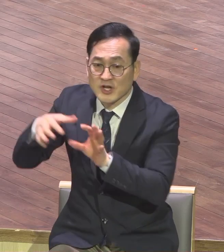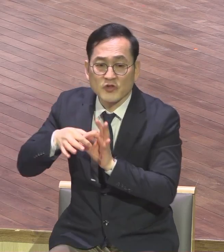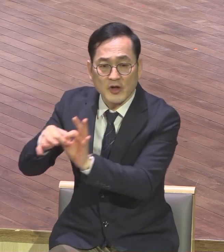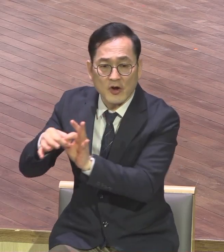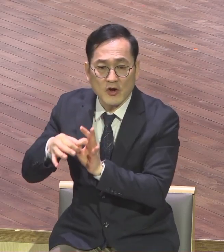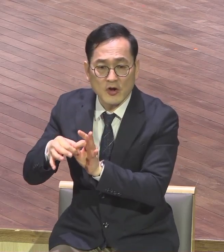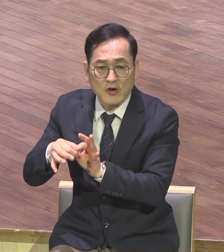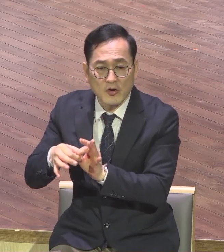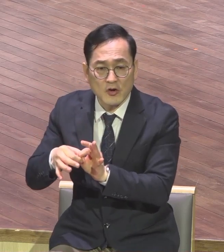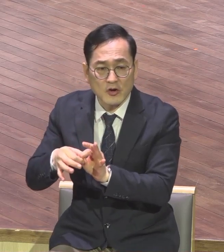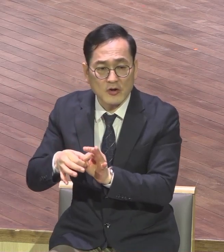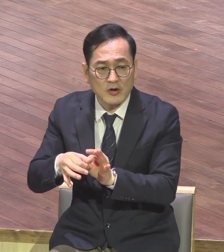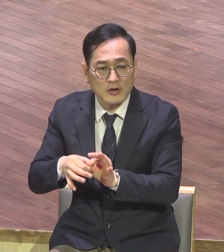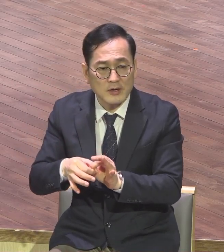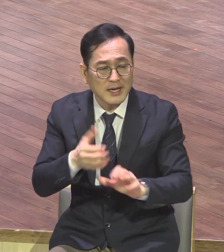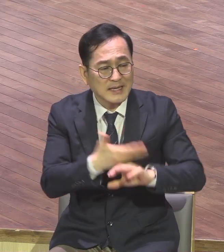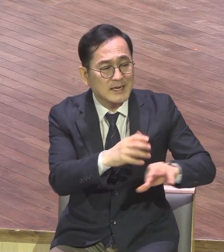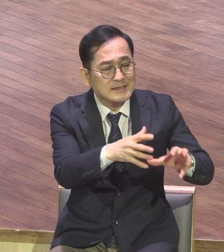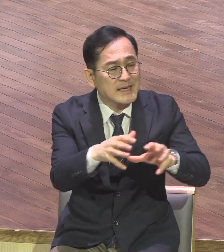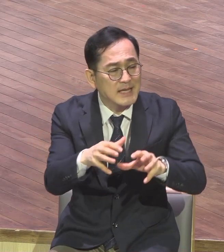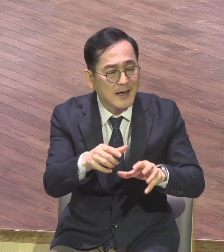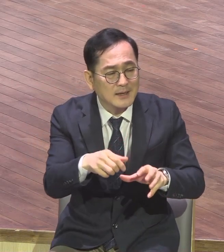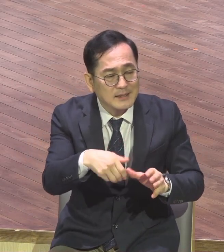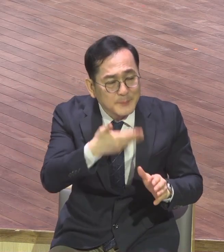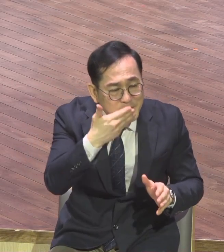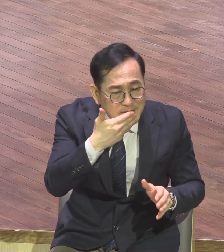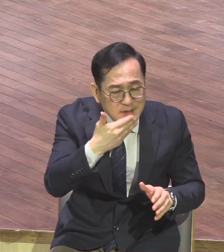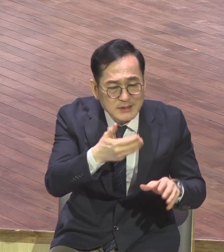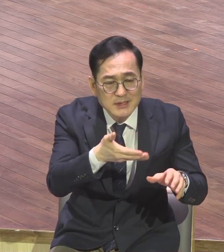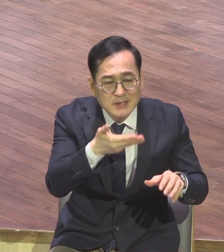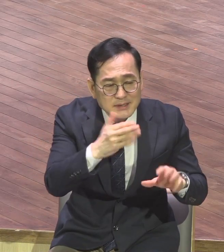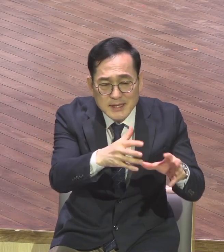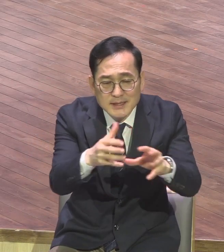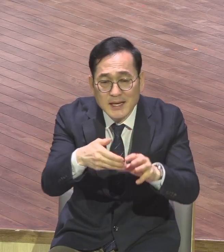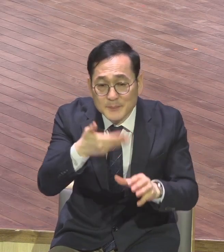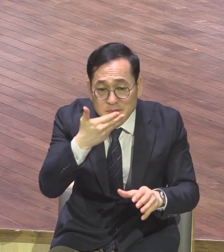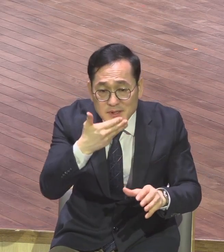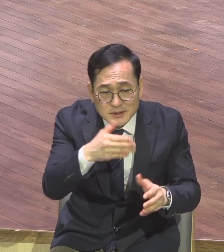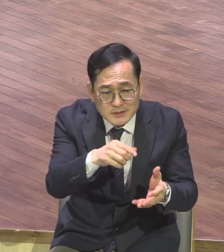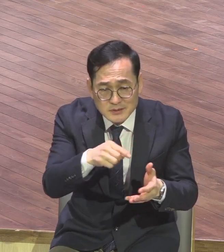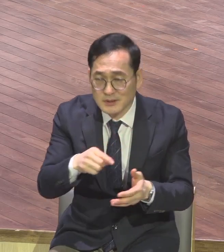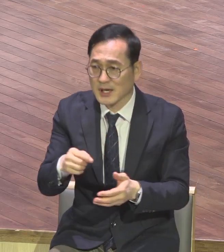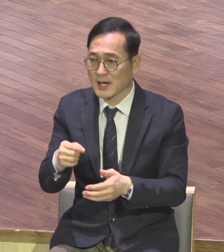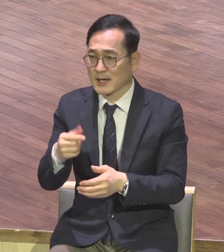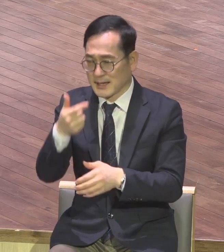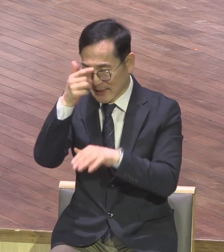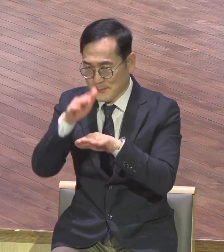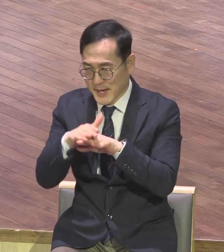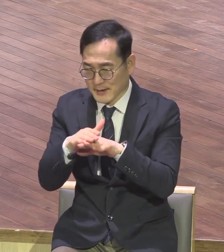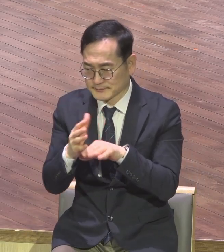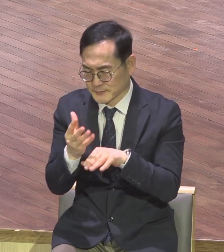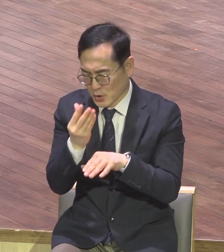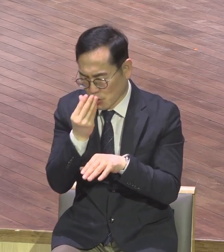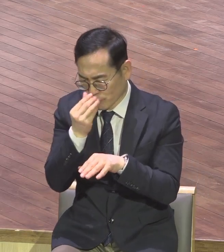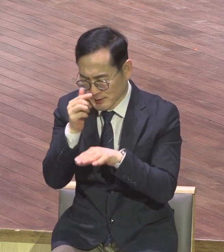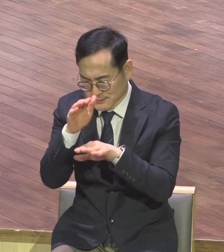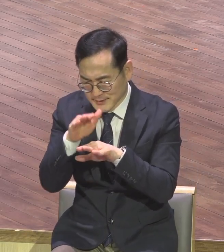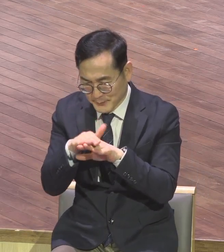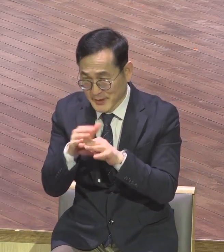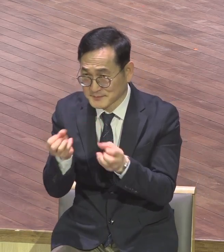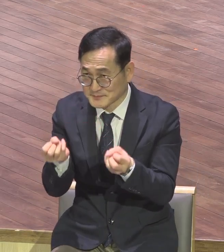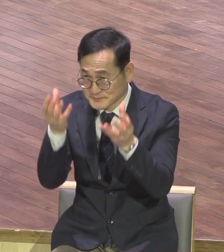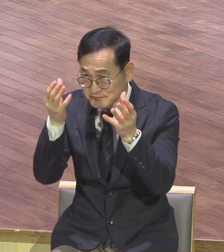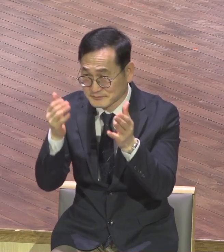시킵니다. 구원과 관계된다. 구원과 관계된다는 것입니다. 이 얼마나 심각한 말이에요. 먹는 것 가지고